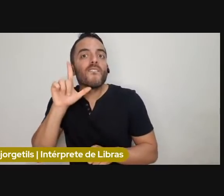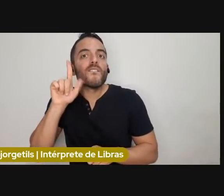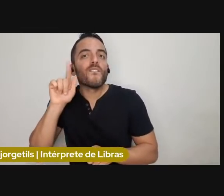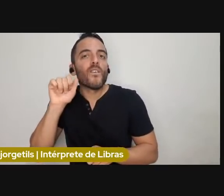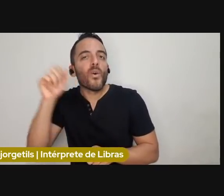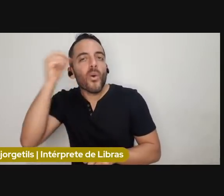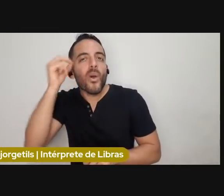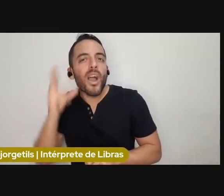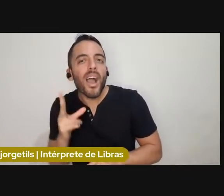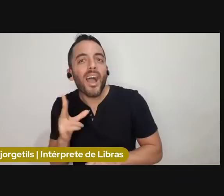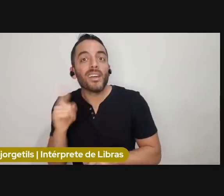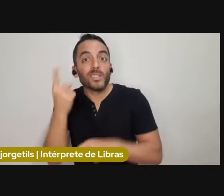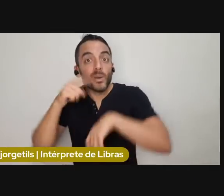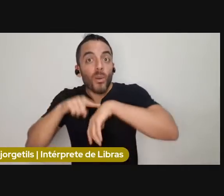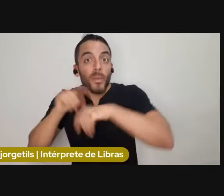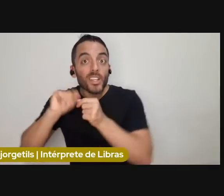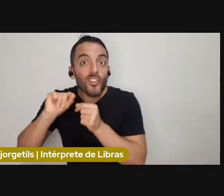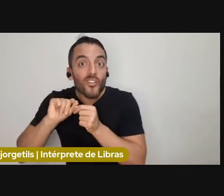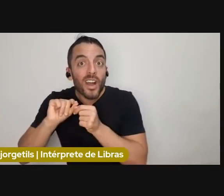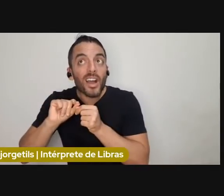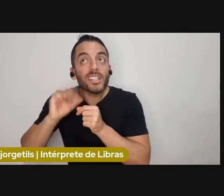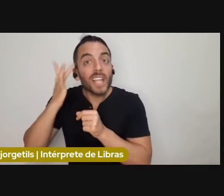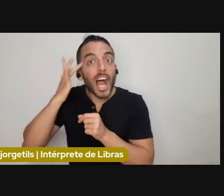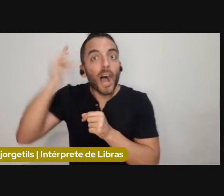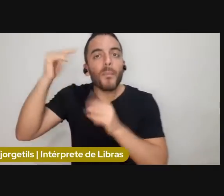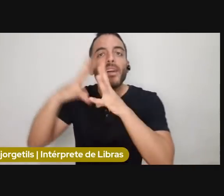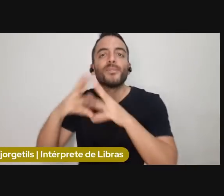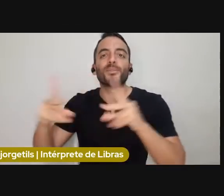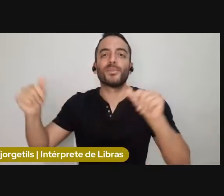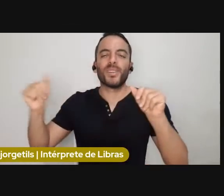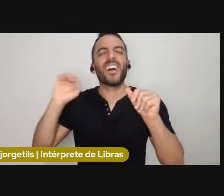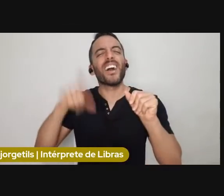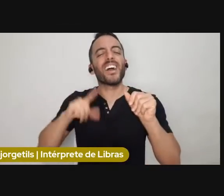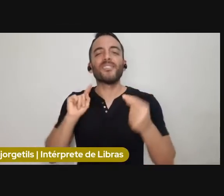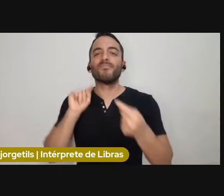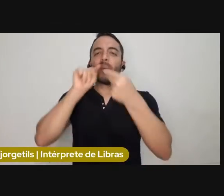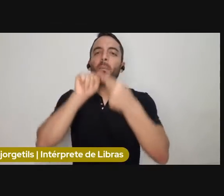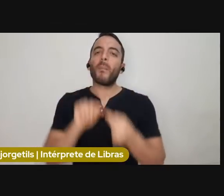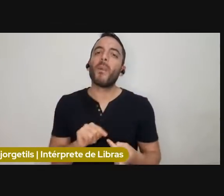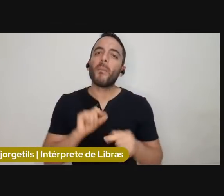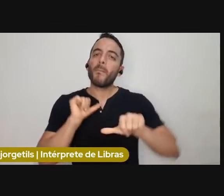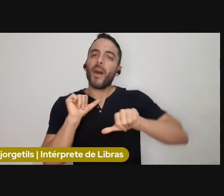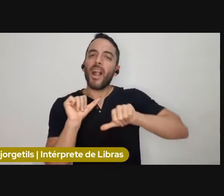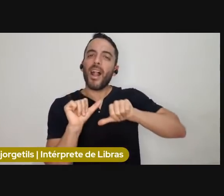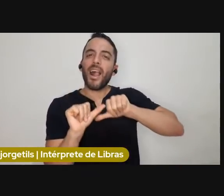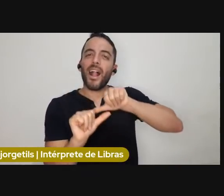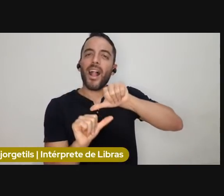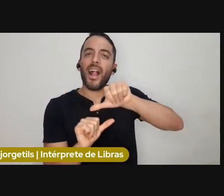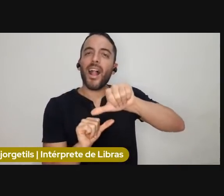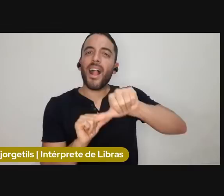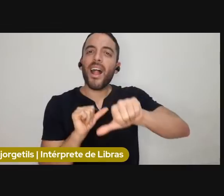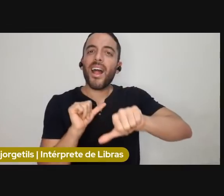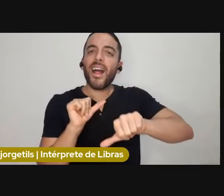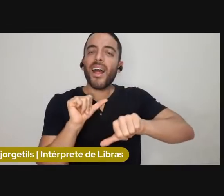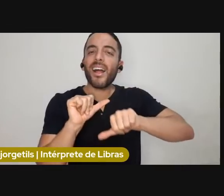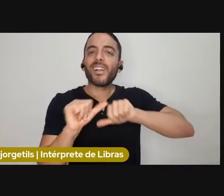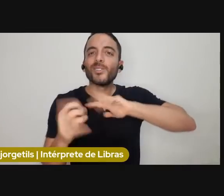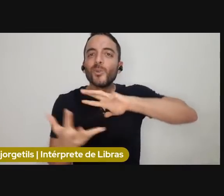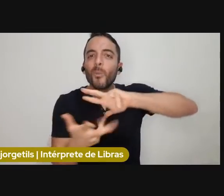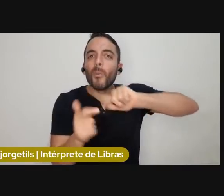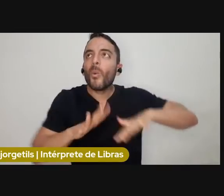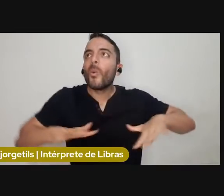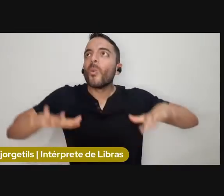Cacete, isso é a coisa mais ligada às transições de fase do universo primordial. As grandes simetrias foram